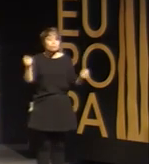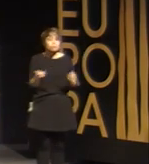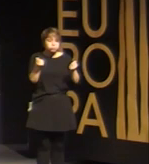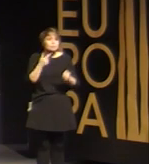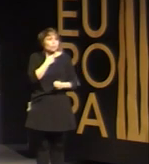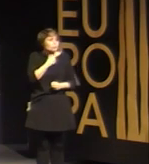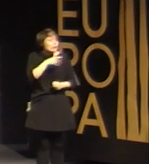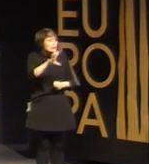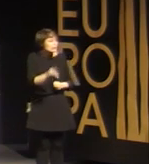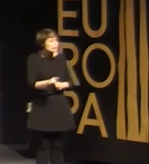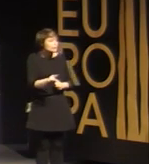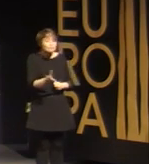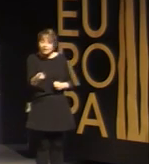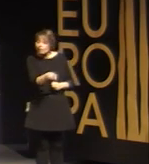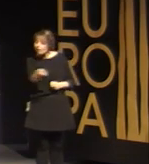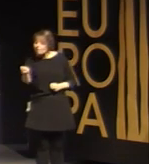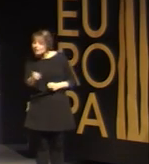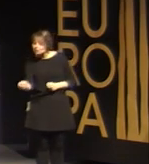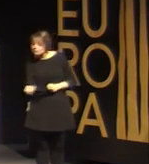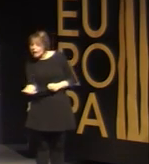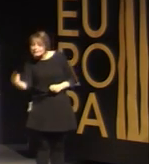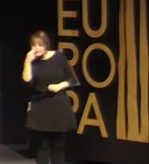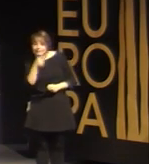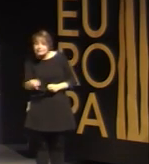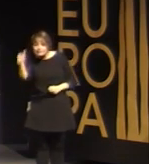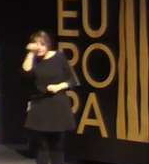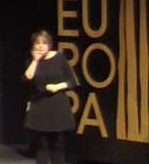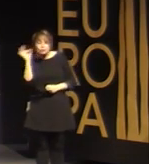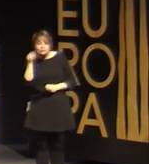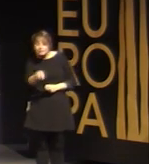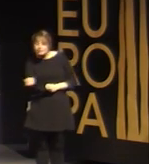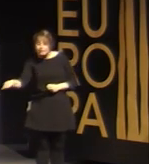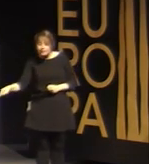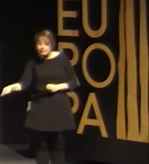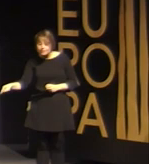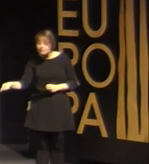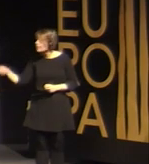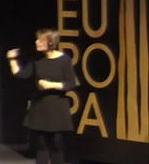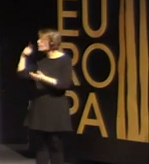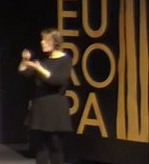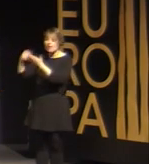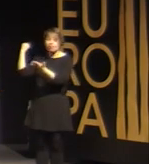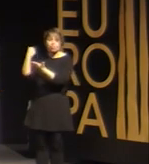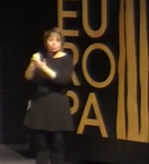ya pero es que todos esos personajes estaban defectuosos